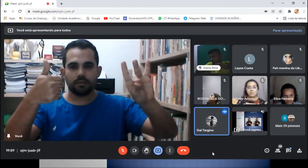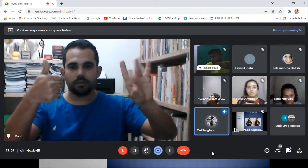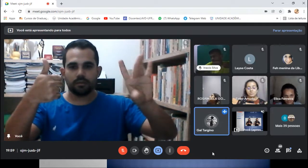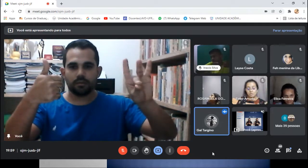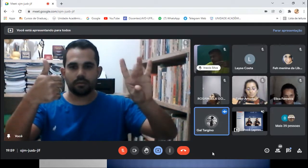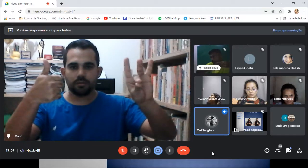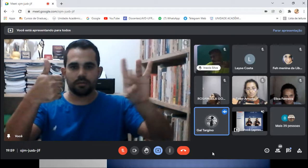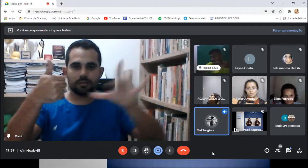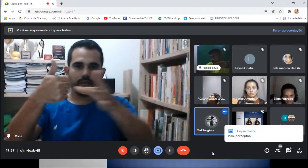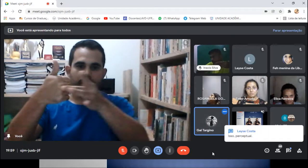Configuração em A.